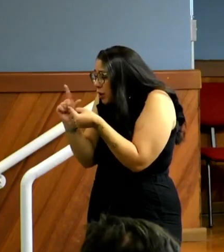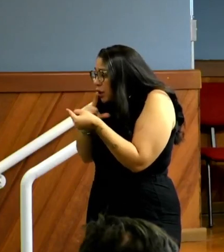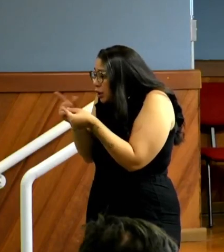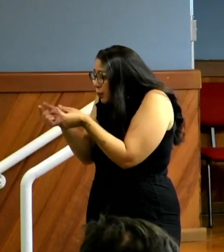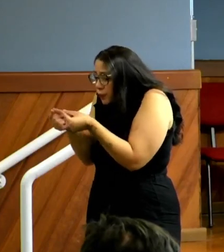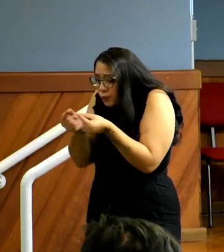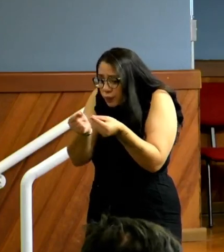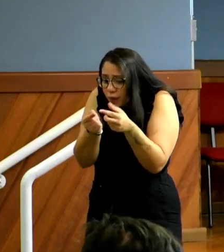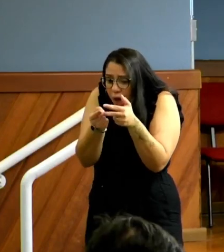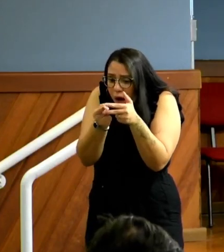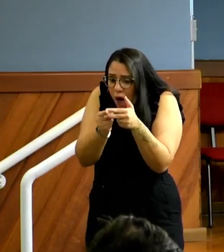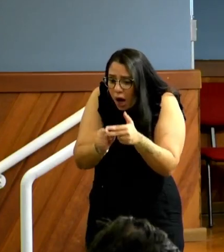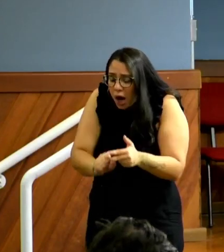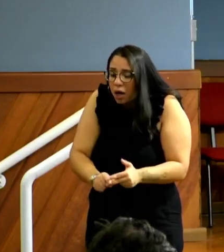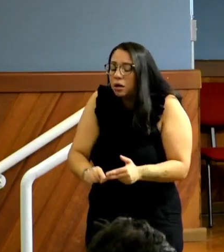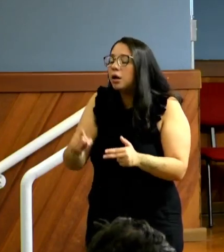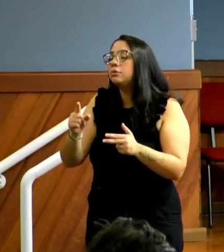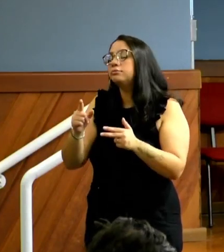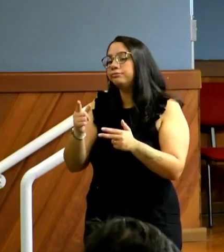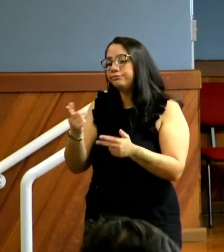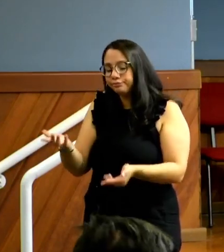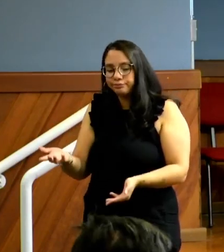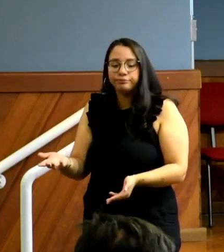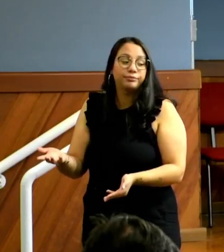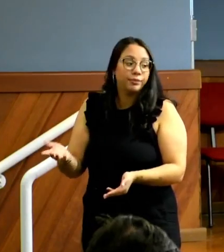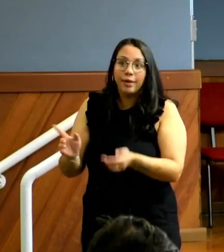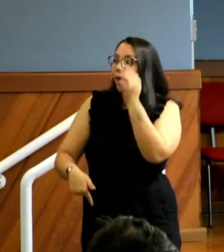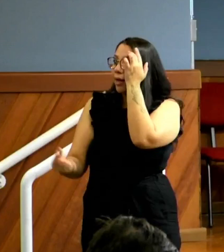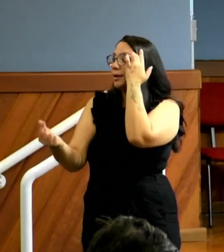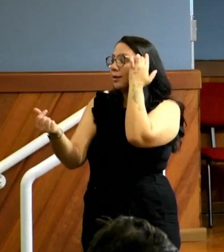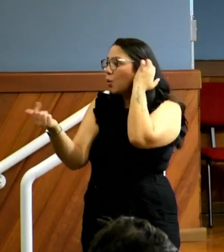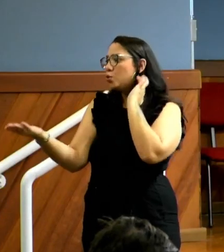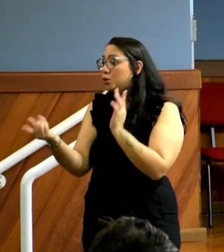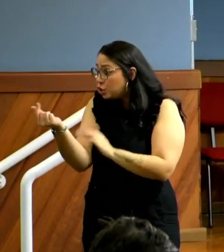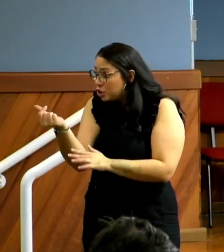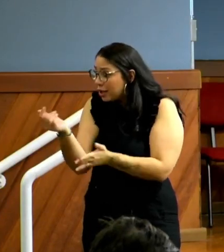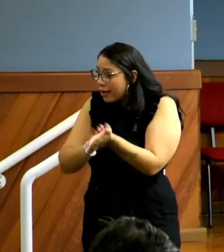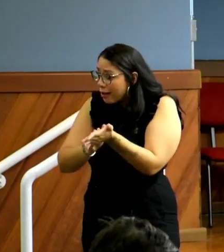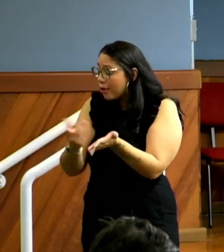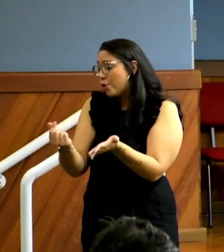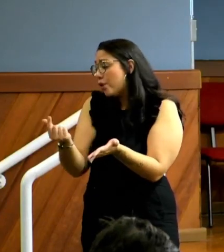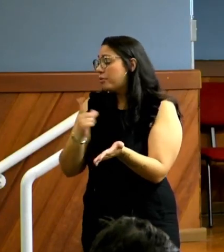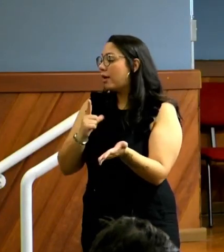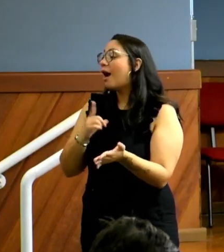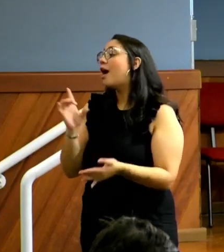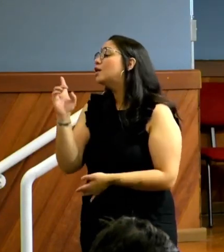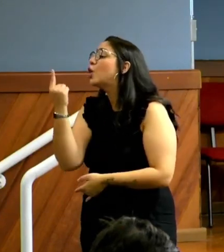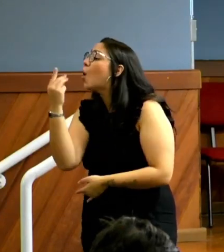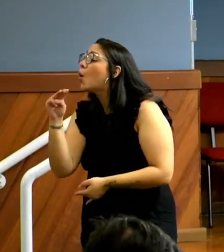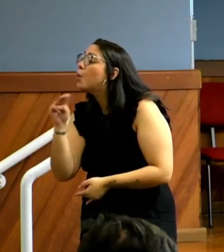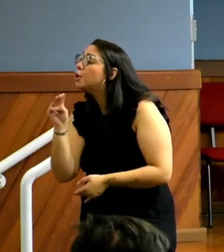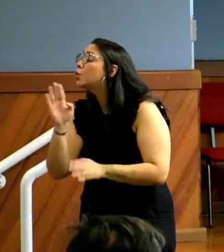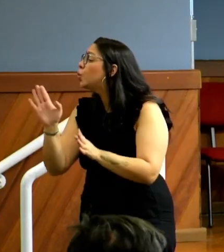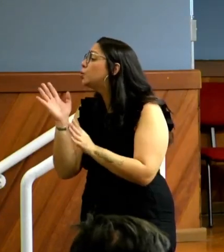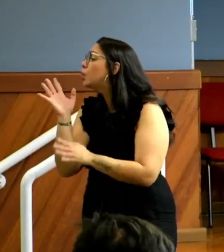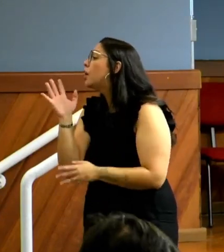uma documentação física ali em papel, gente, custa. Custa dinheiro. E depois você vai falar, só um minuto, senhor proprietário, porque nós